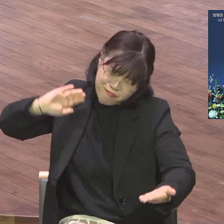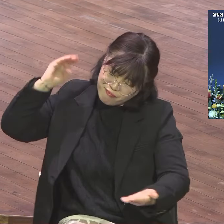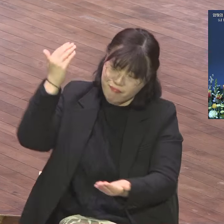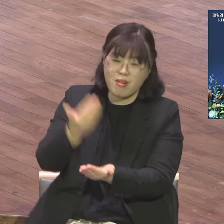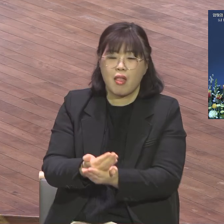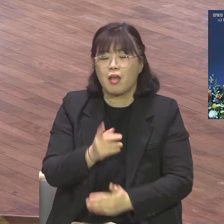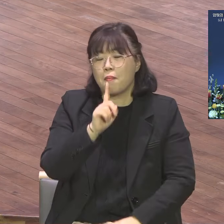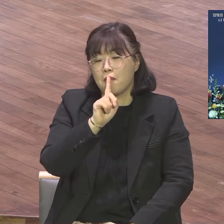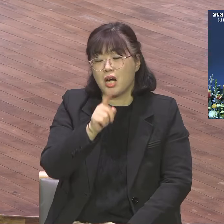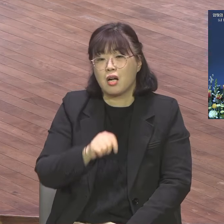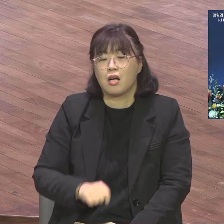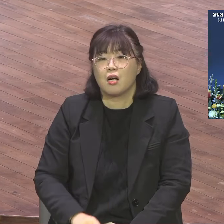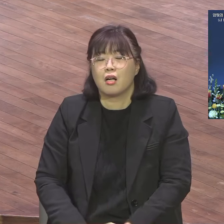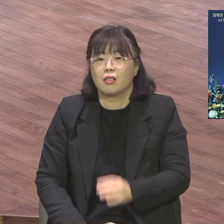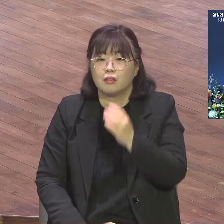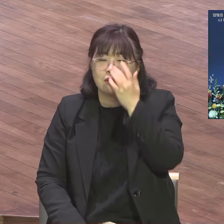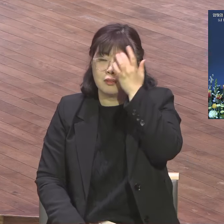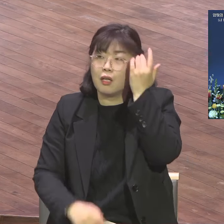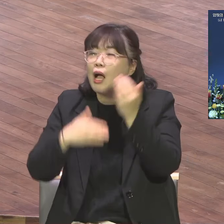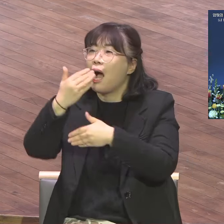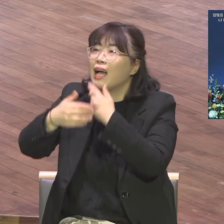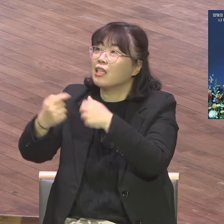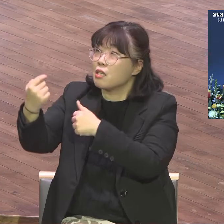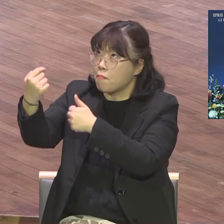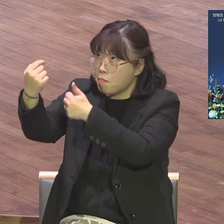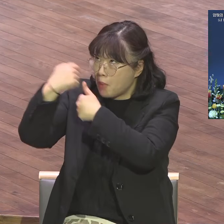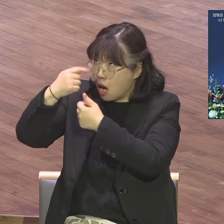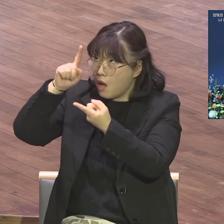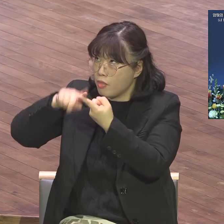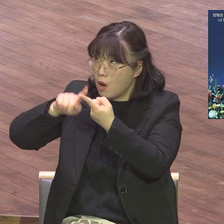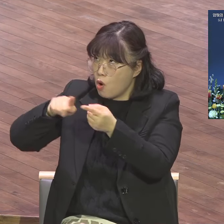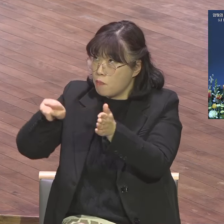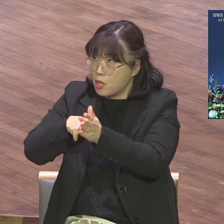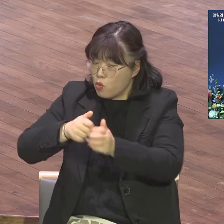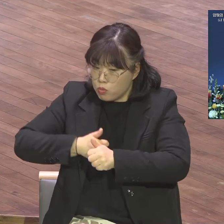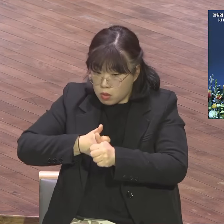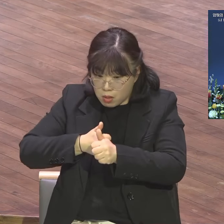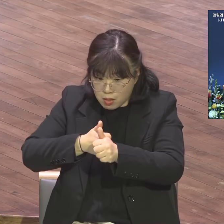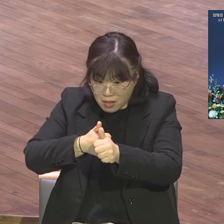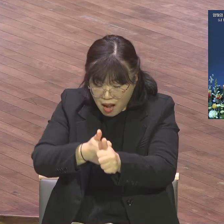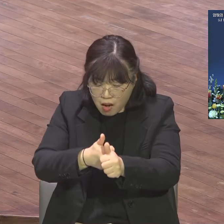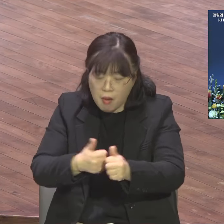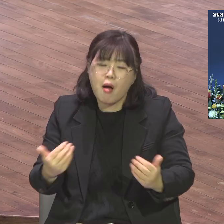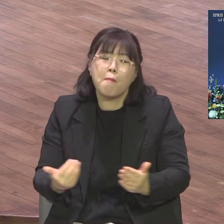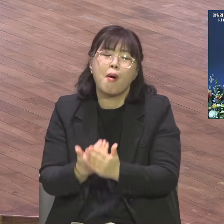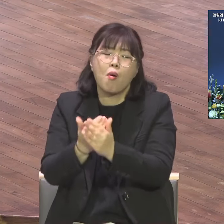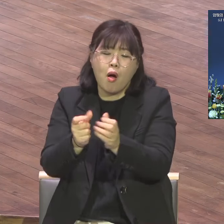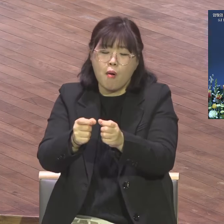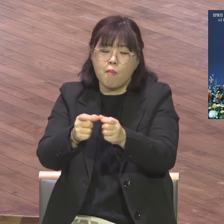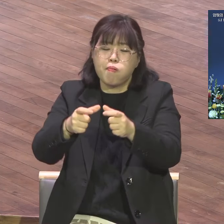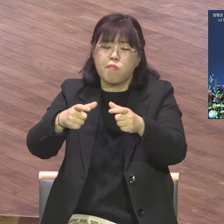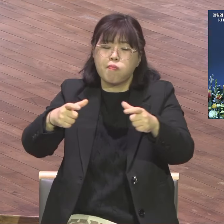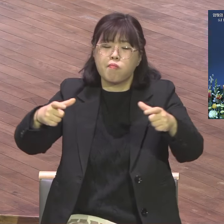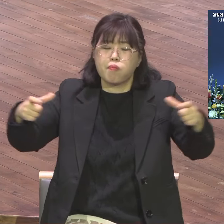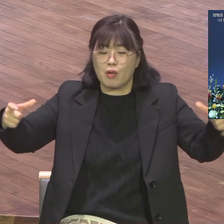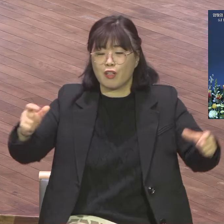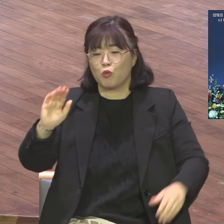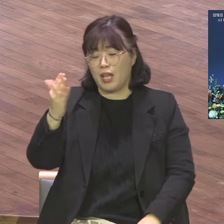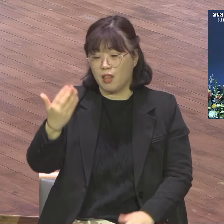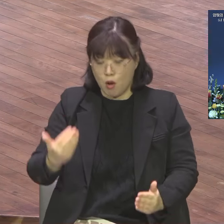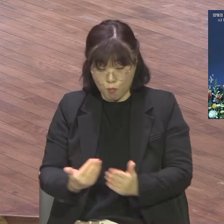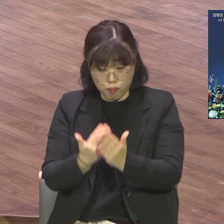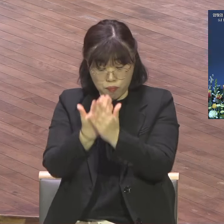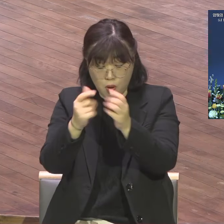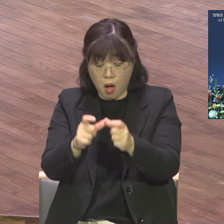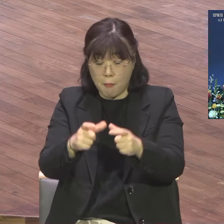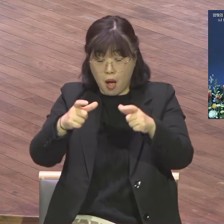말씀의 장막들을 말씀 따라서 넓혀 된다. 번성한다. 그런 뜻이 번성한다. 계속 부흥된다.